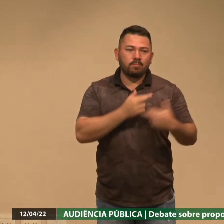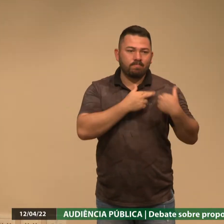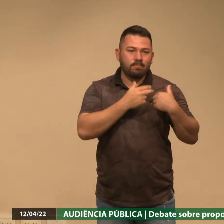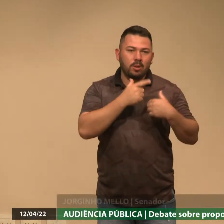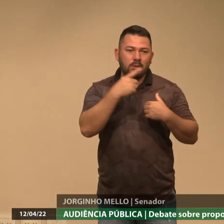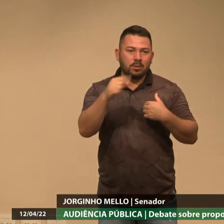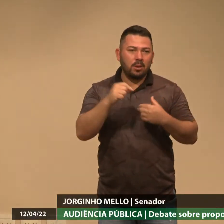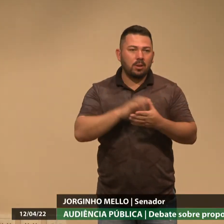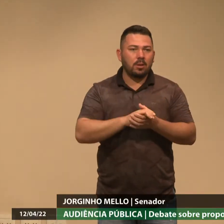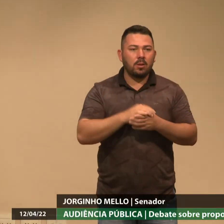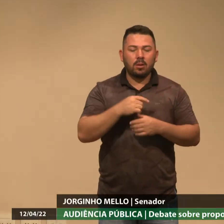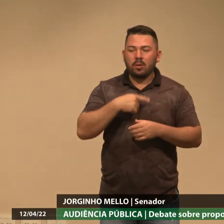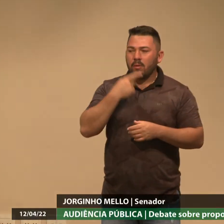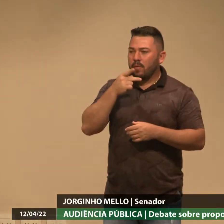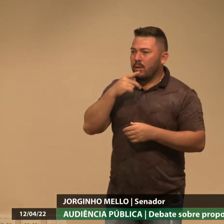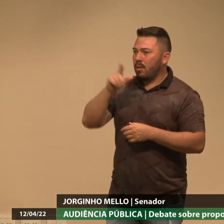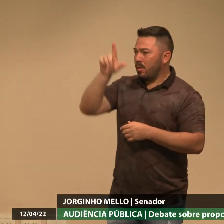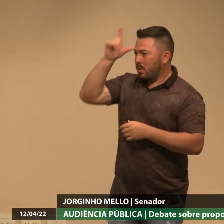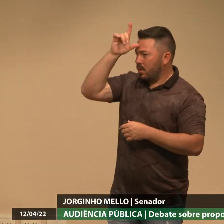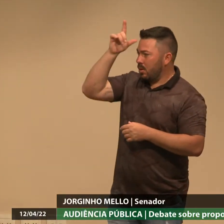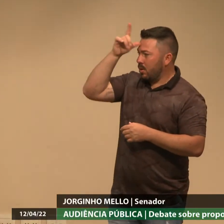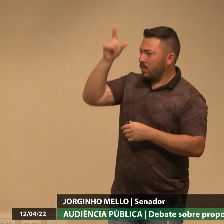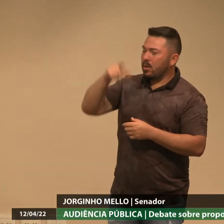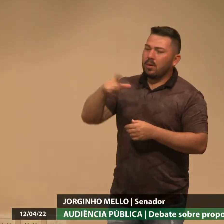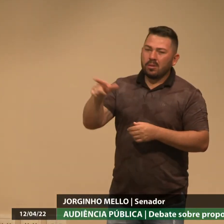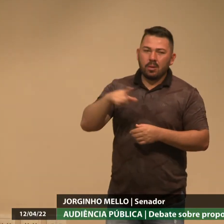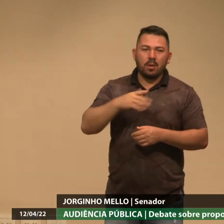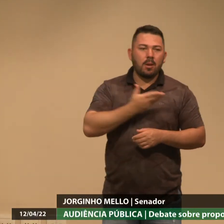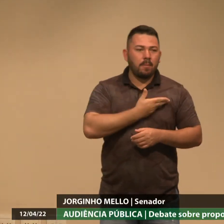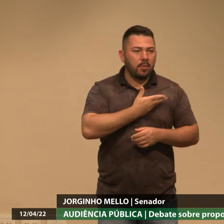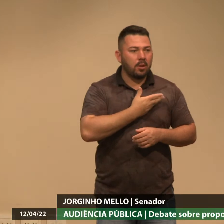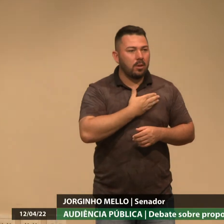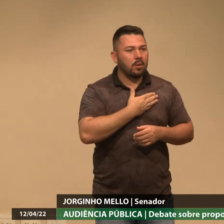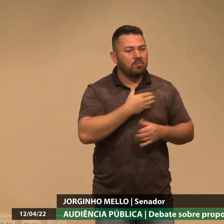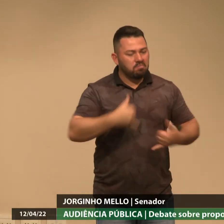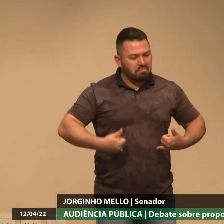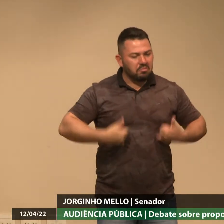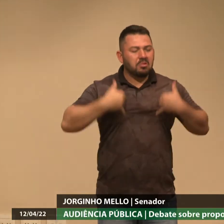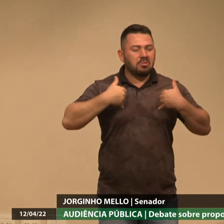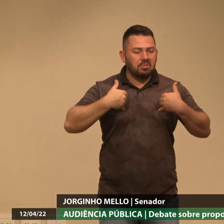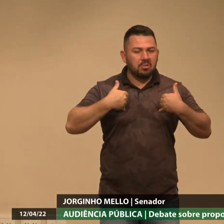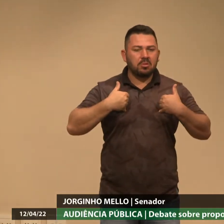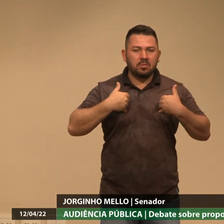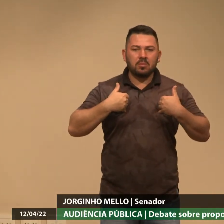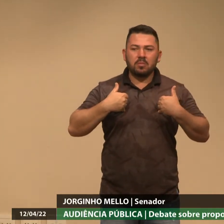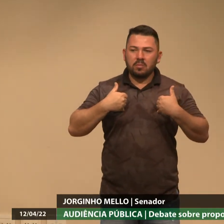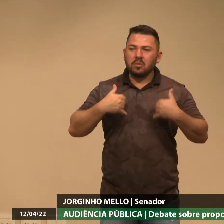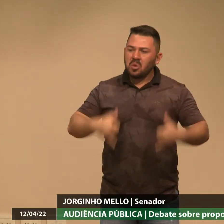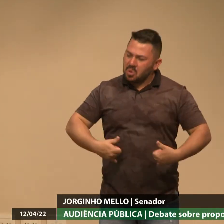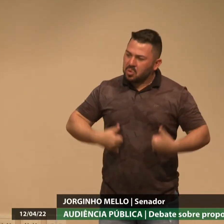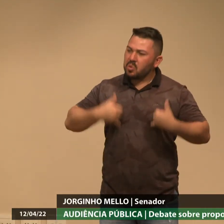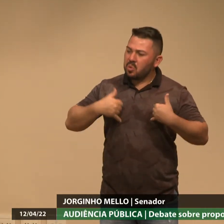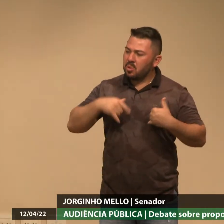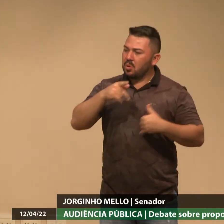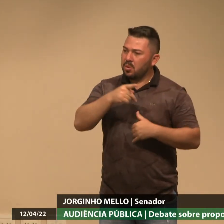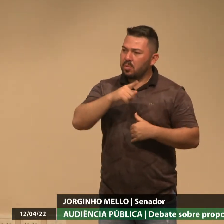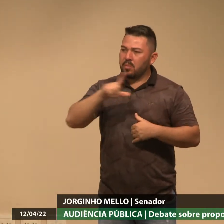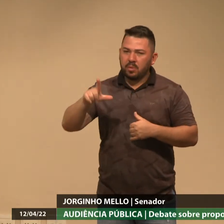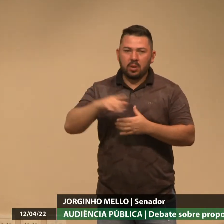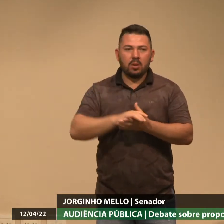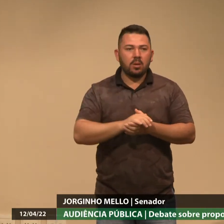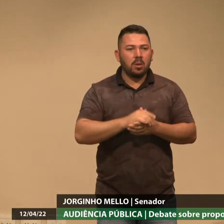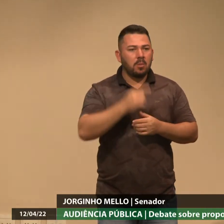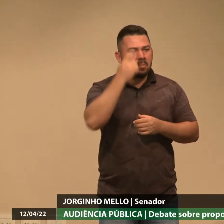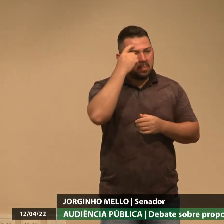quero dizer Lima você é um amigo um parceiro que nos orgulha orgulho o partido Liberal pelo